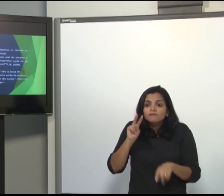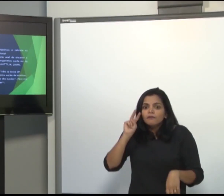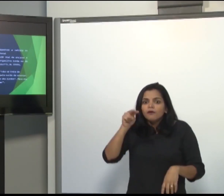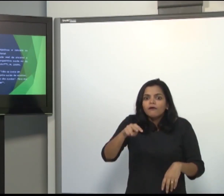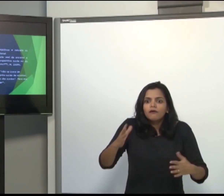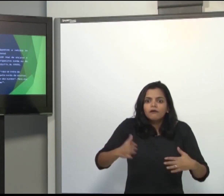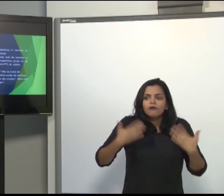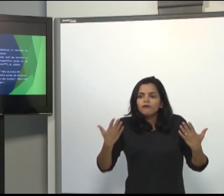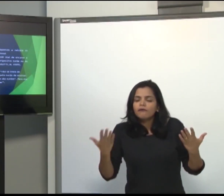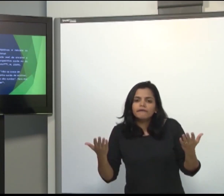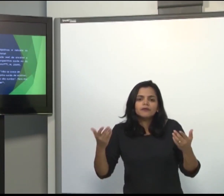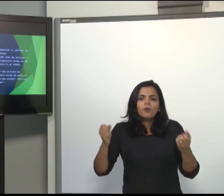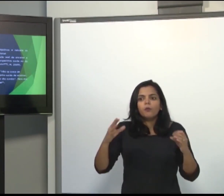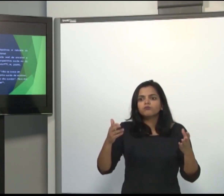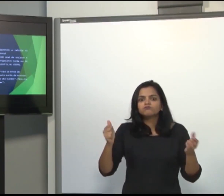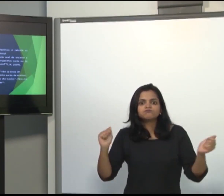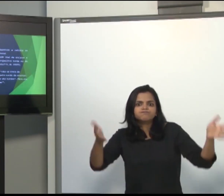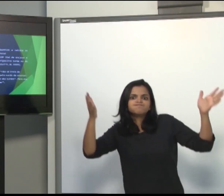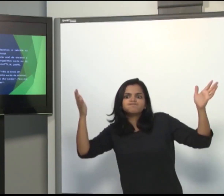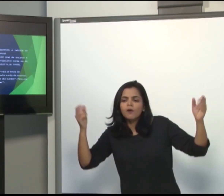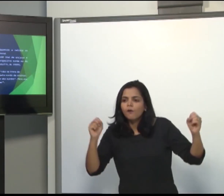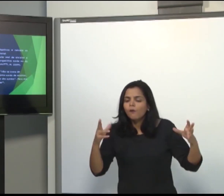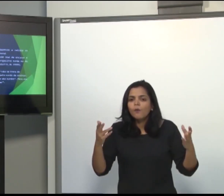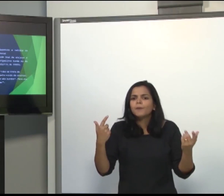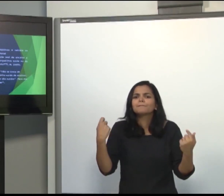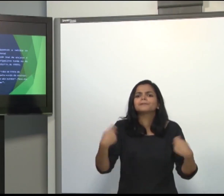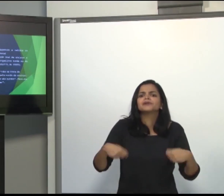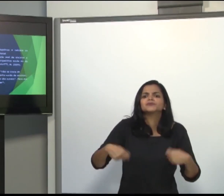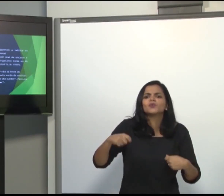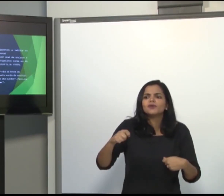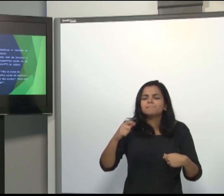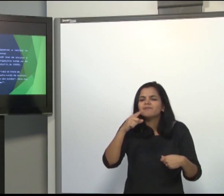ater ao meu público, eu não posso ensinar de qualquer jeito.